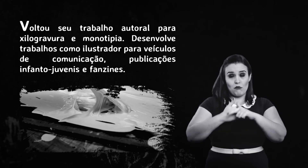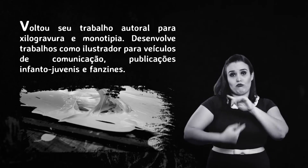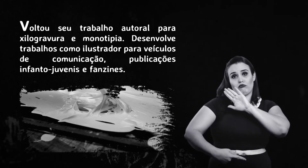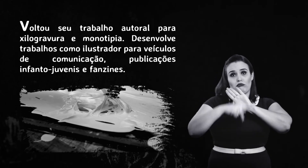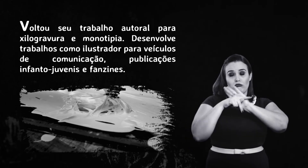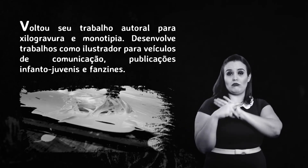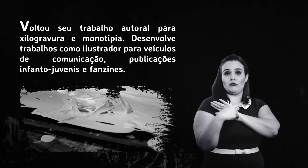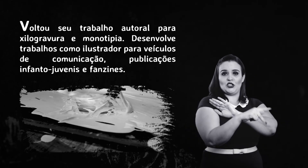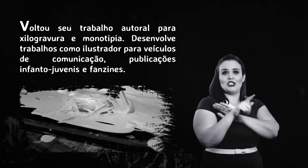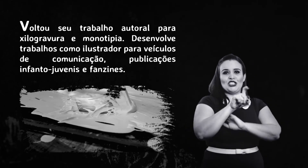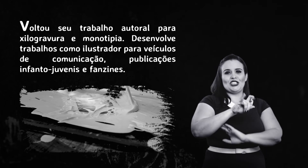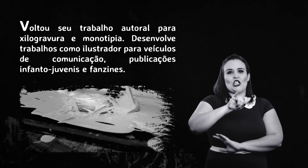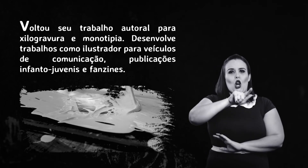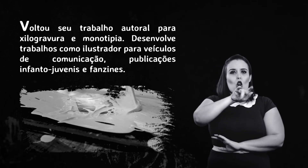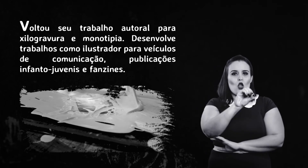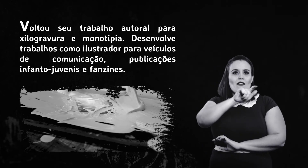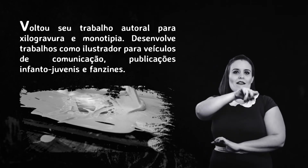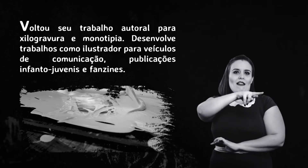para a xilogravura e monotipia.